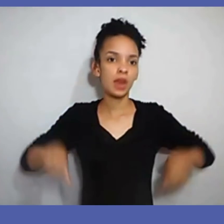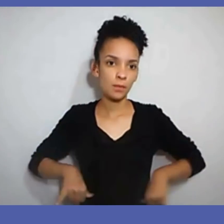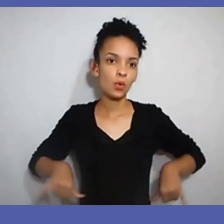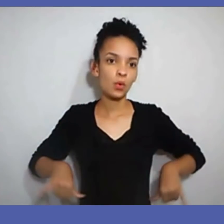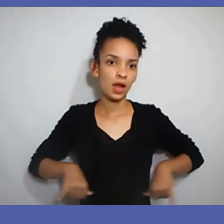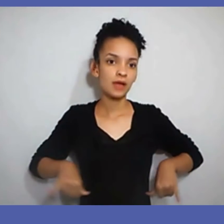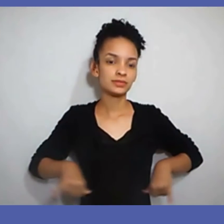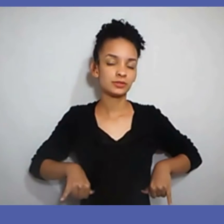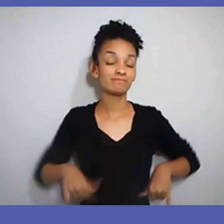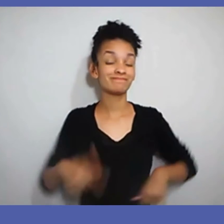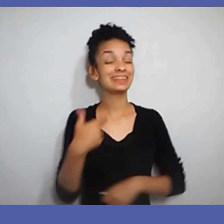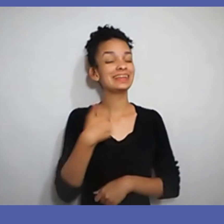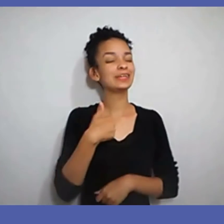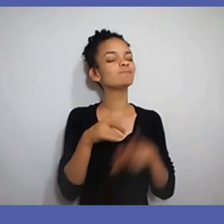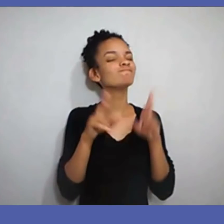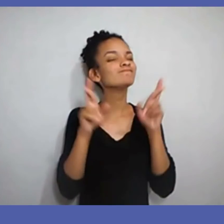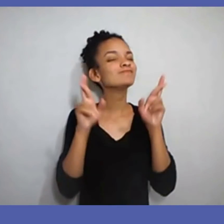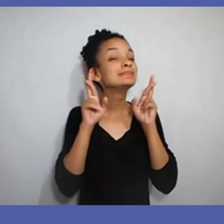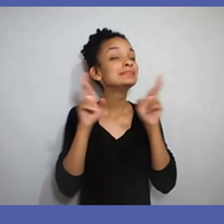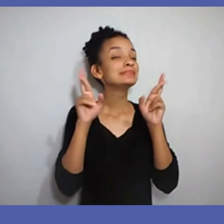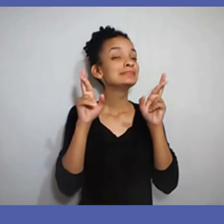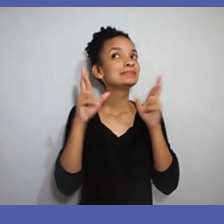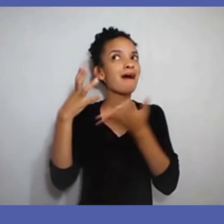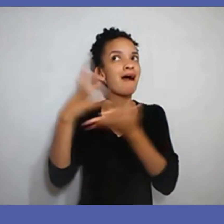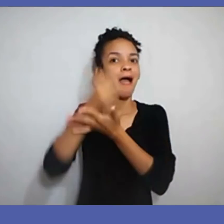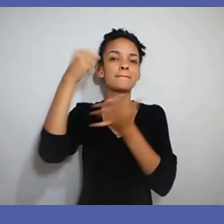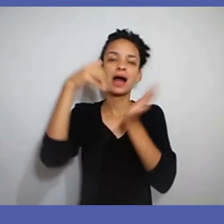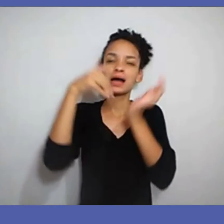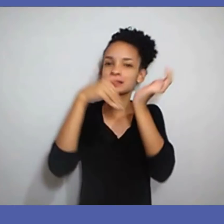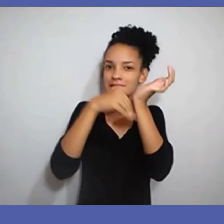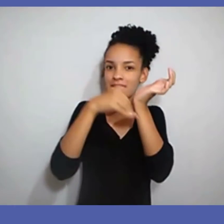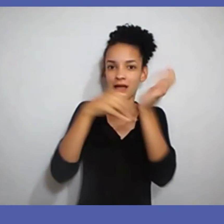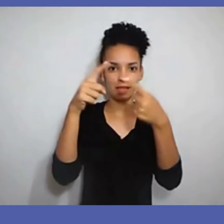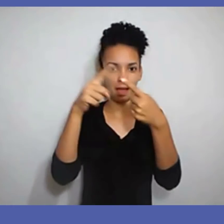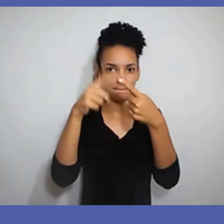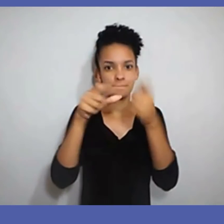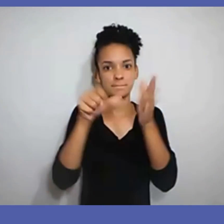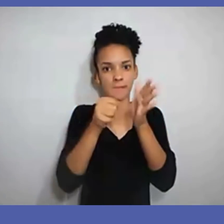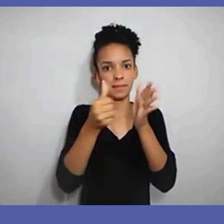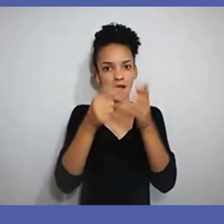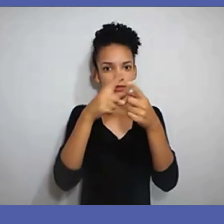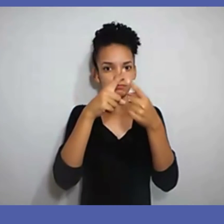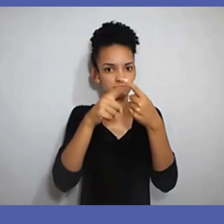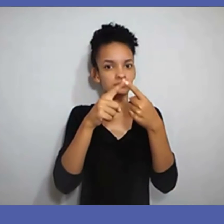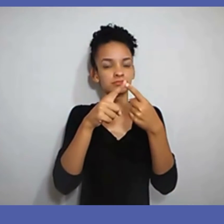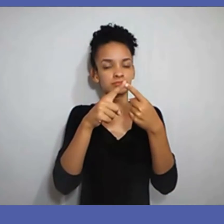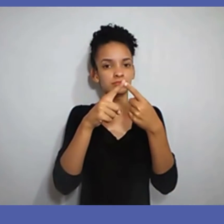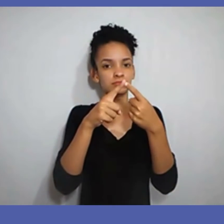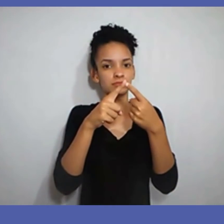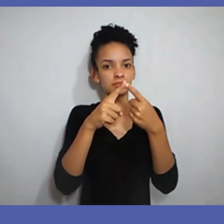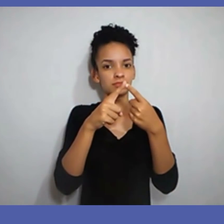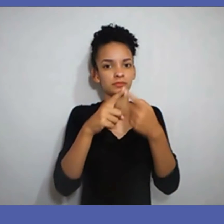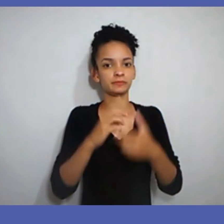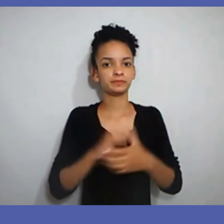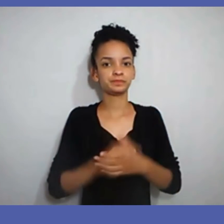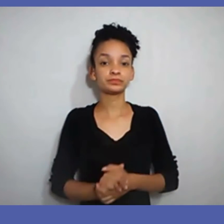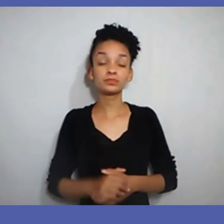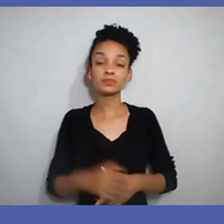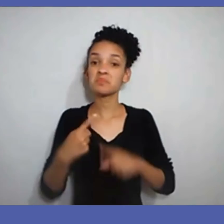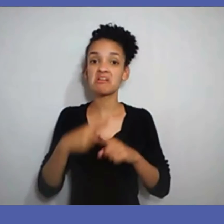ser arrebatado na vinda secreta, tá? Então, na vinda secreta, ninguém sabe o dia, ninguém sabe a